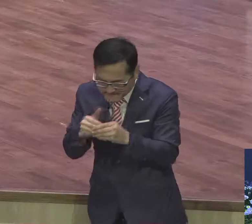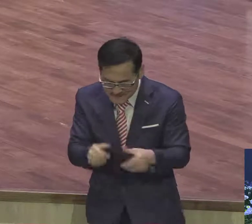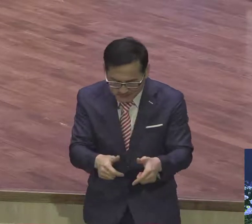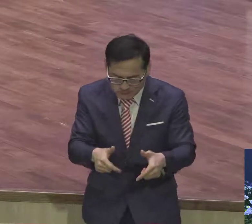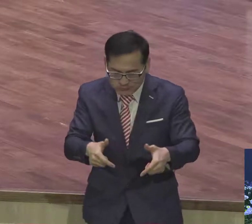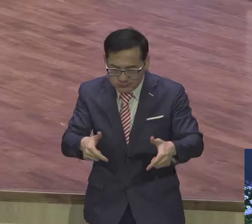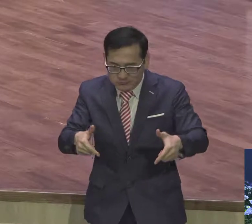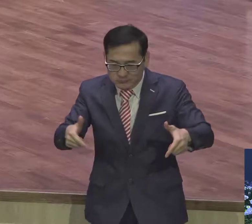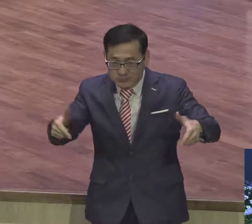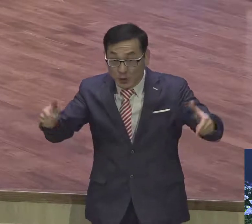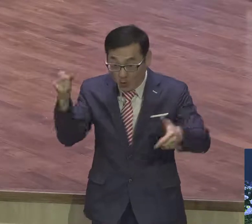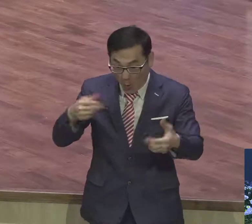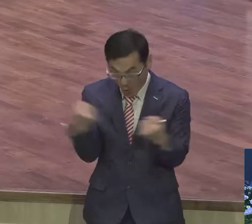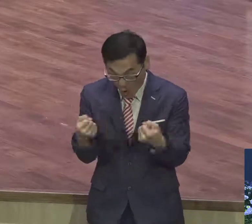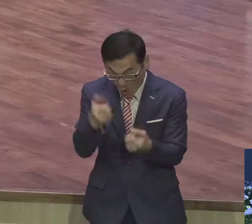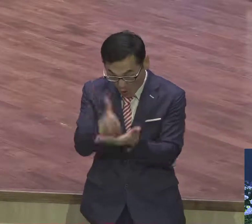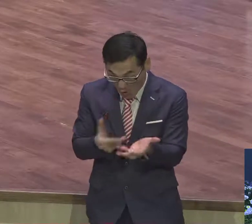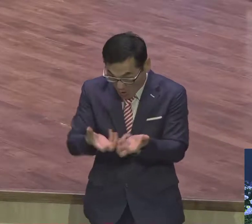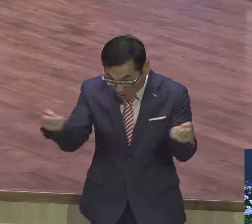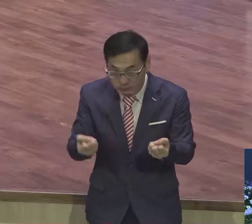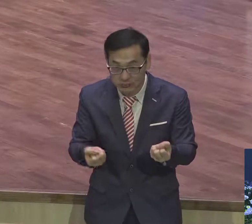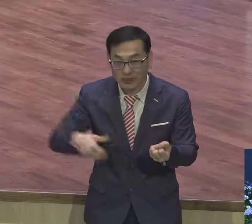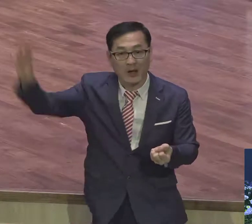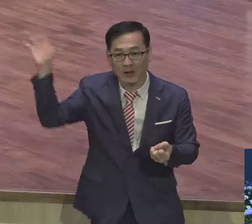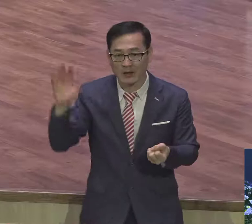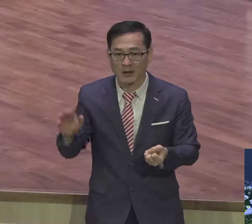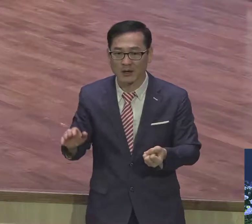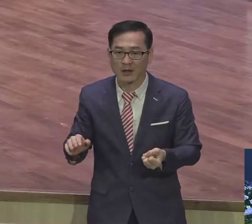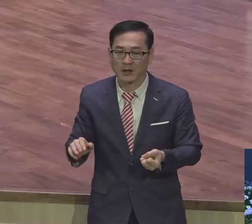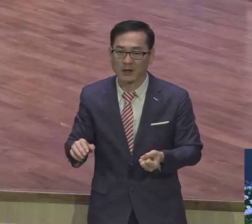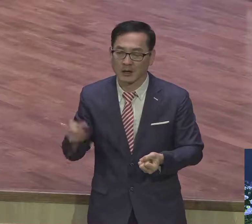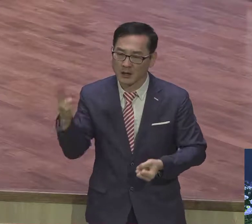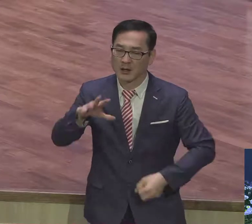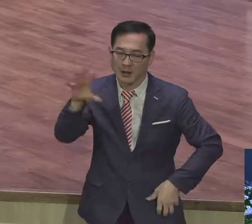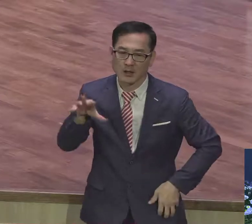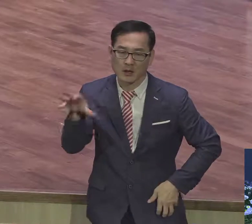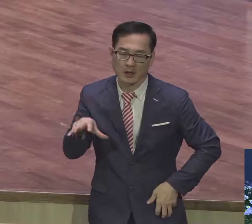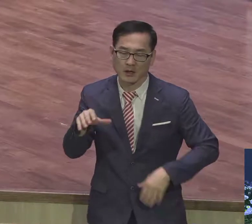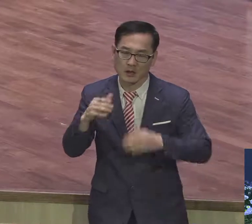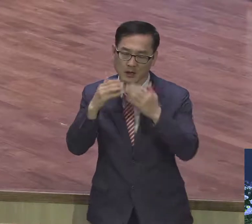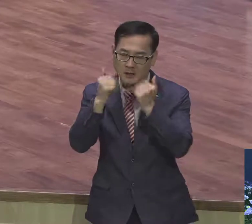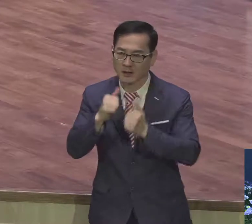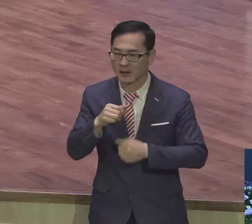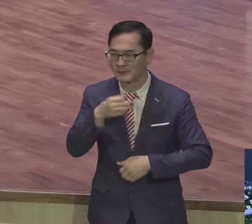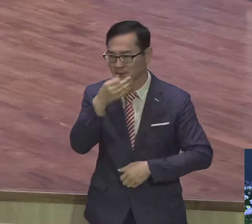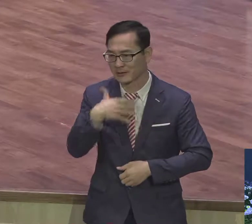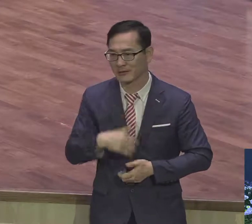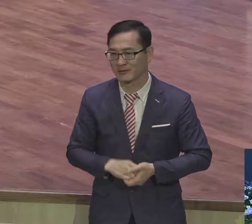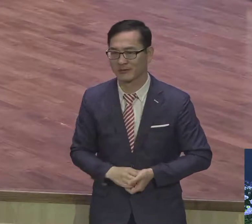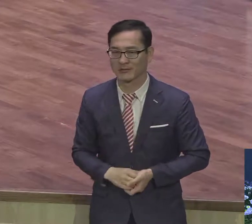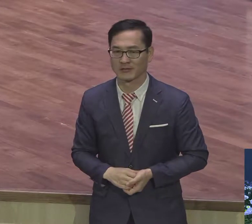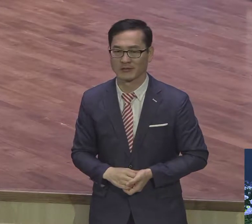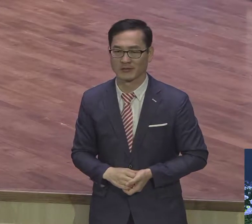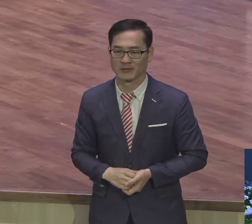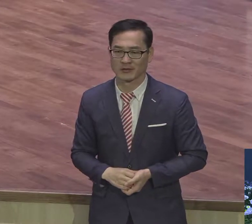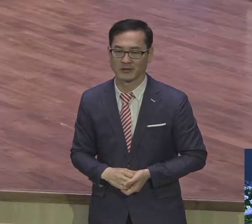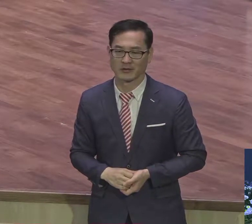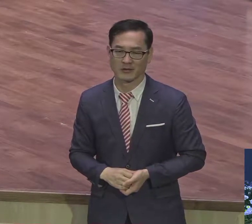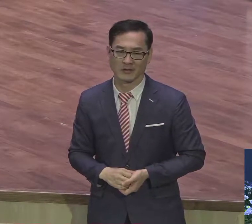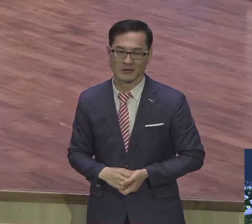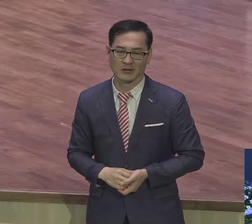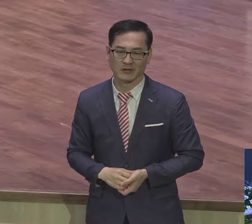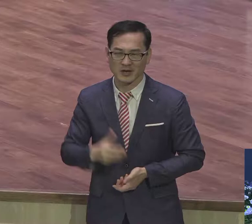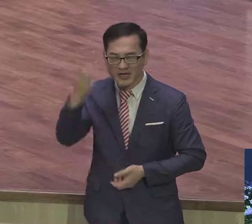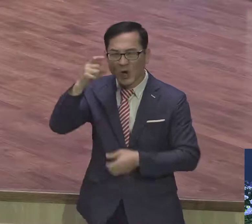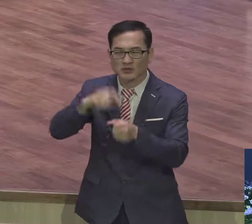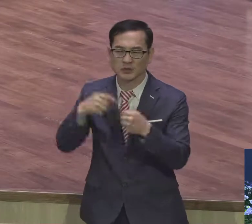싸워. 이 개척을 하다보면 마치 대나무의 매듭처럼 탁탁탁 그렇게 쳐요. 그렇게